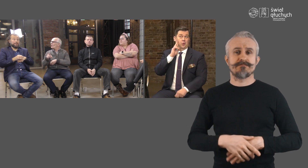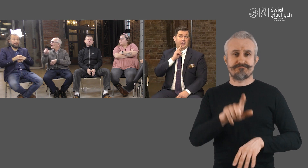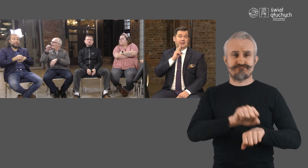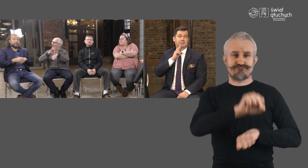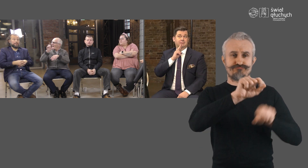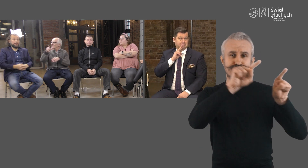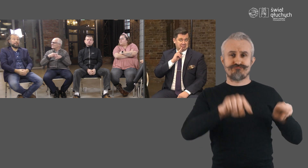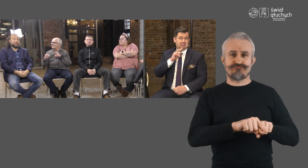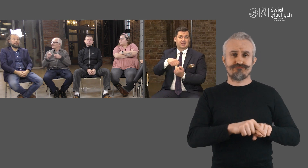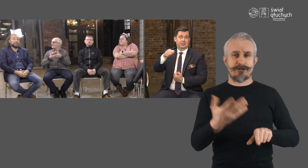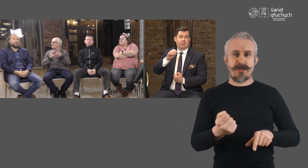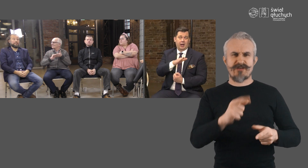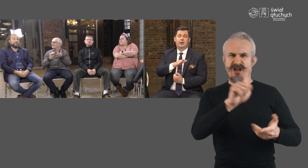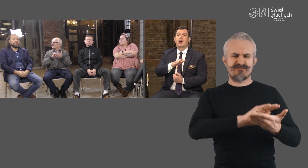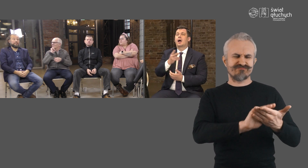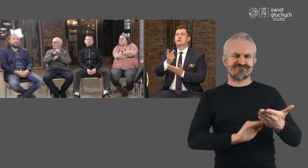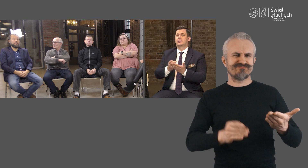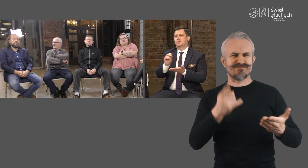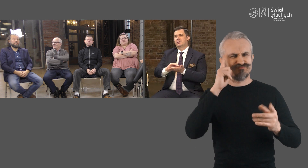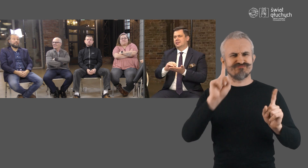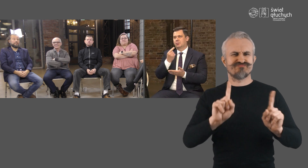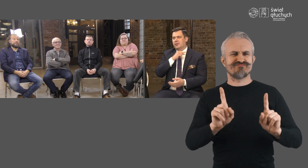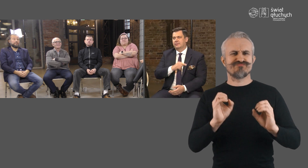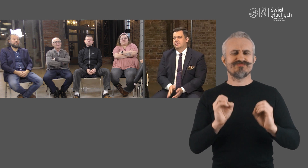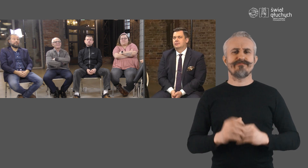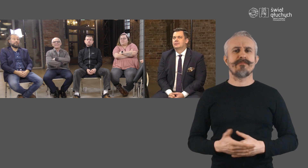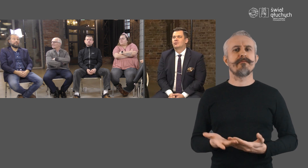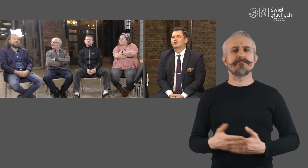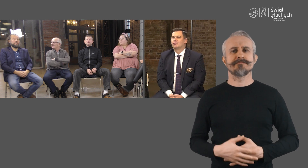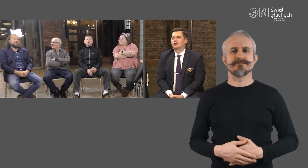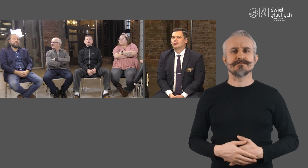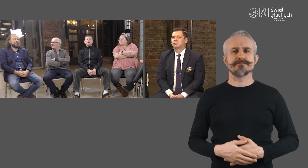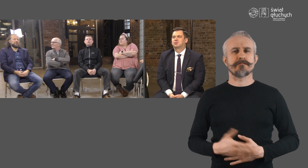Dobra porada. Lekarz? Dyplom ma, ale czytać, pisać nie potrafi.